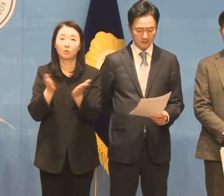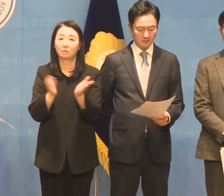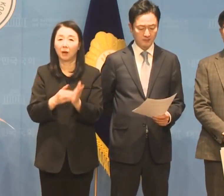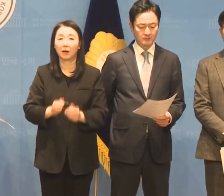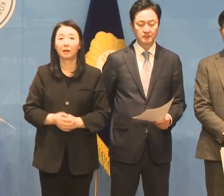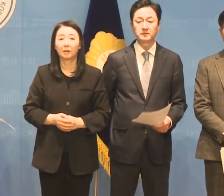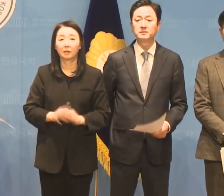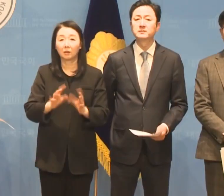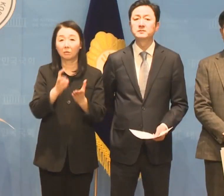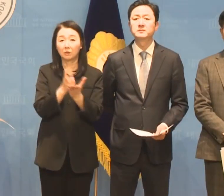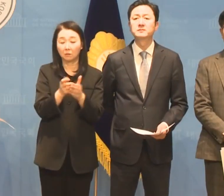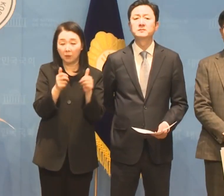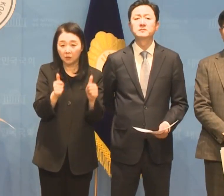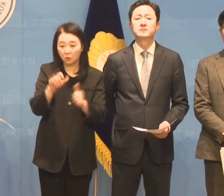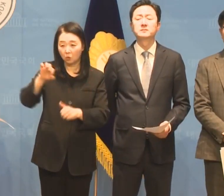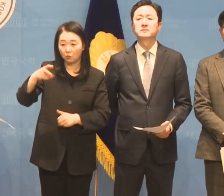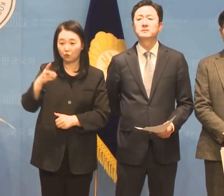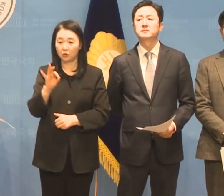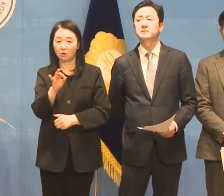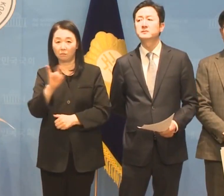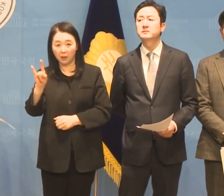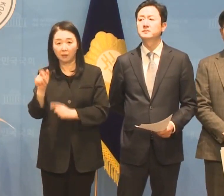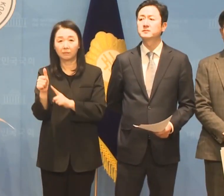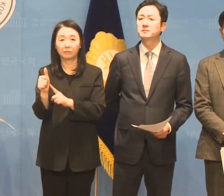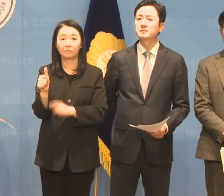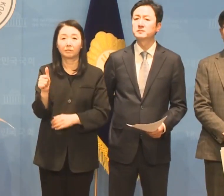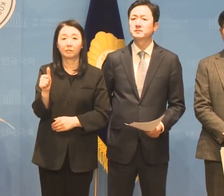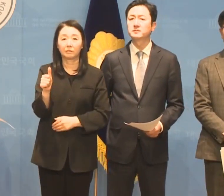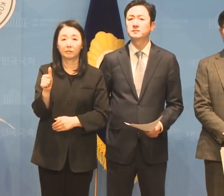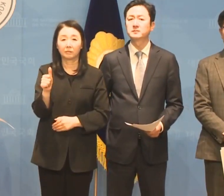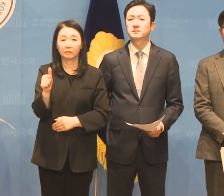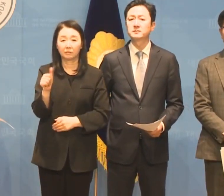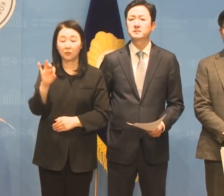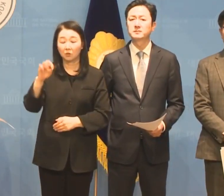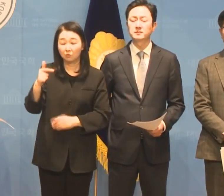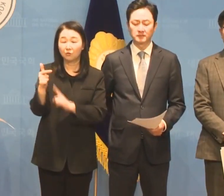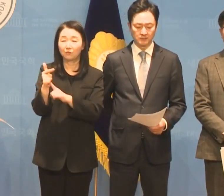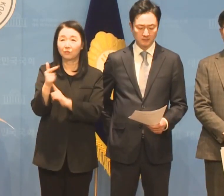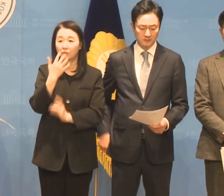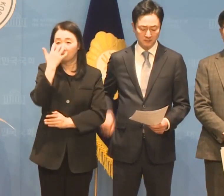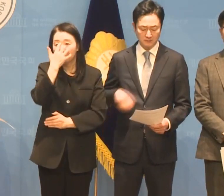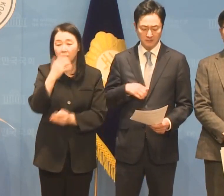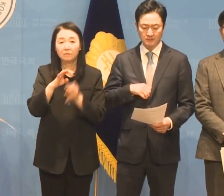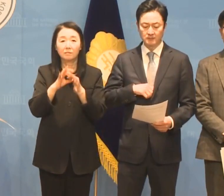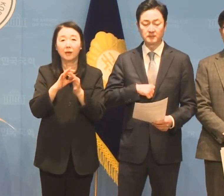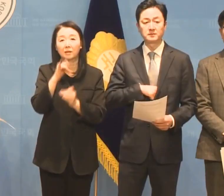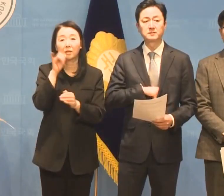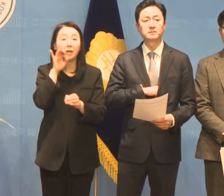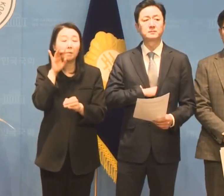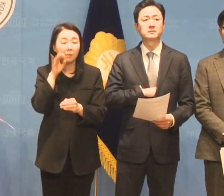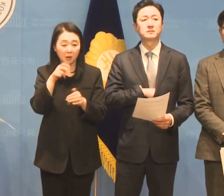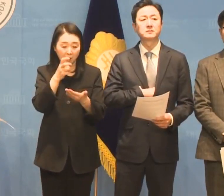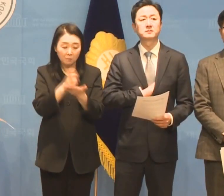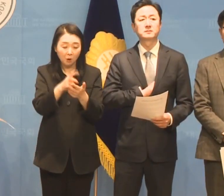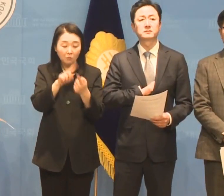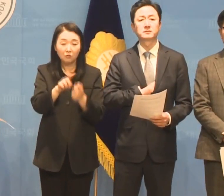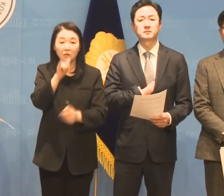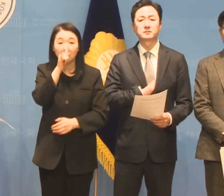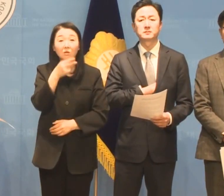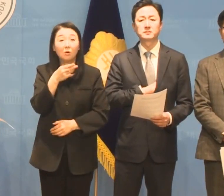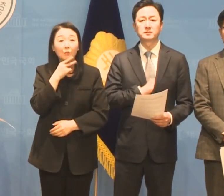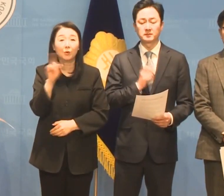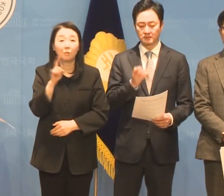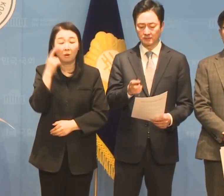또한 헌법재판소 문영배 재판관에 대해서는 문영배가 음란물이 많은 카페에서 법적으로 문제가 되는지 묻는